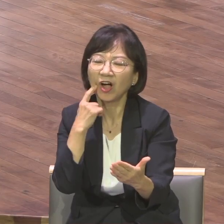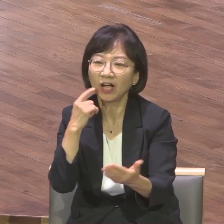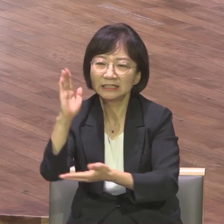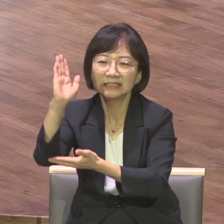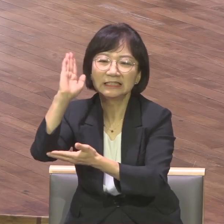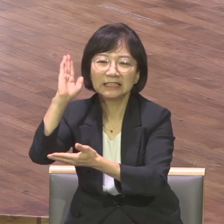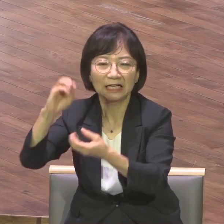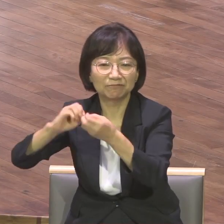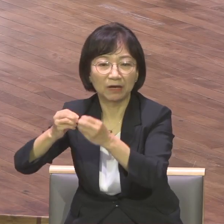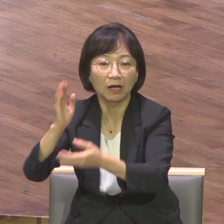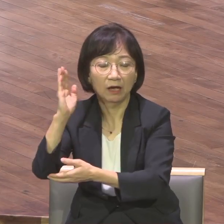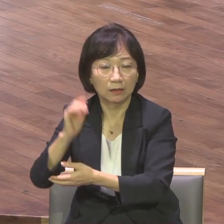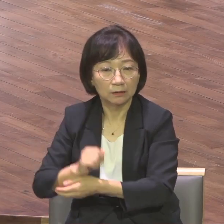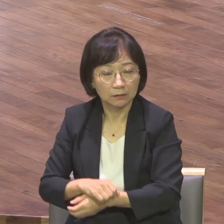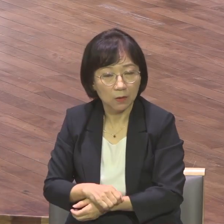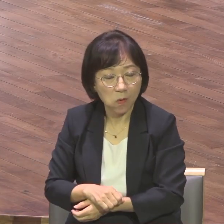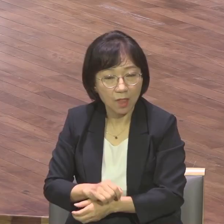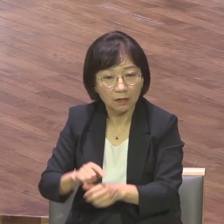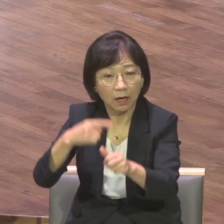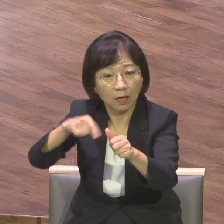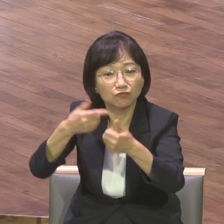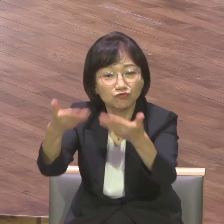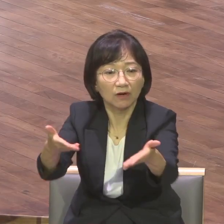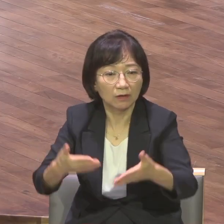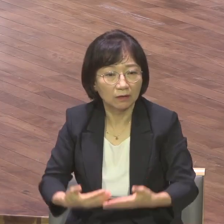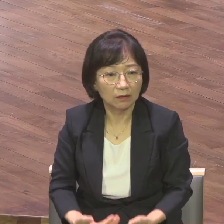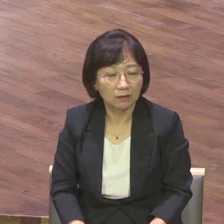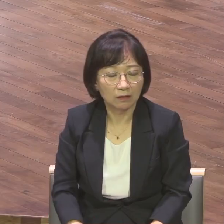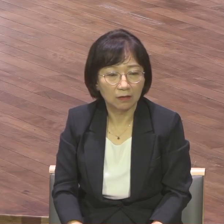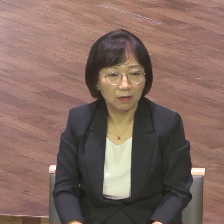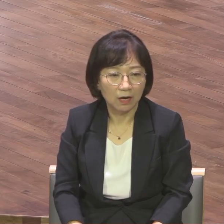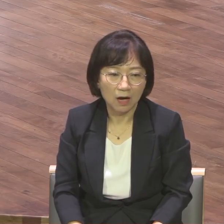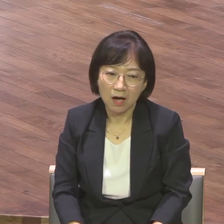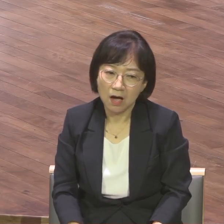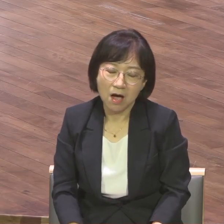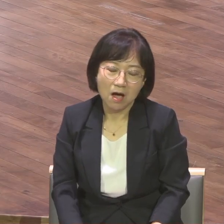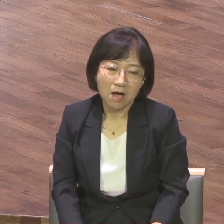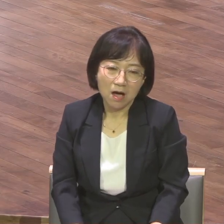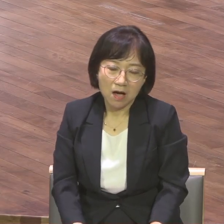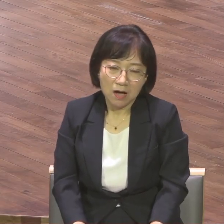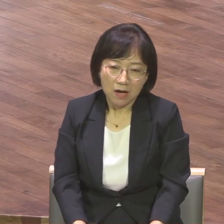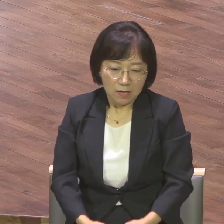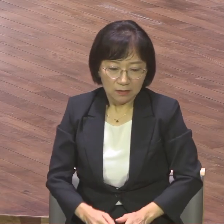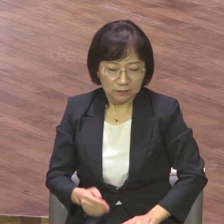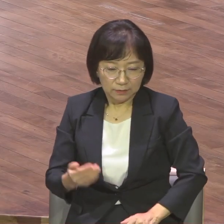사실 아니다, 이렇게 전략시켜버리는 완전 인본주의 그 자체.